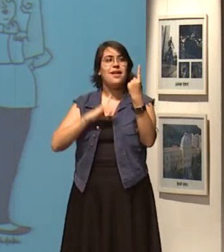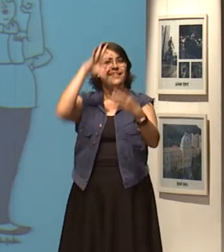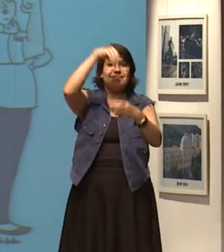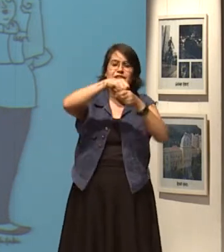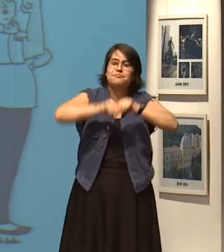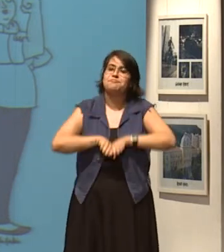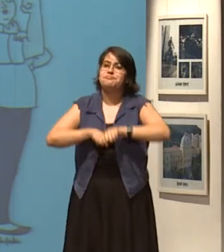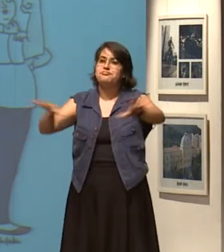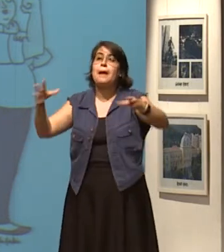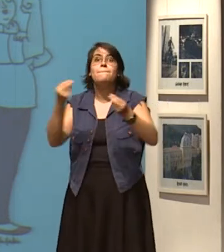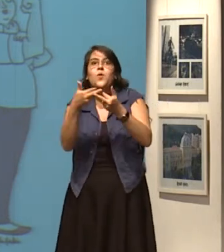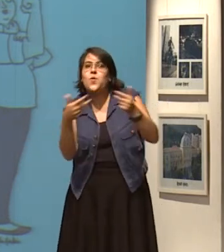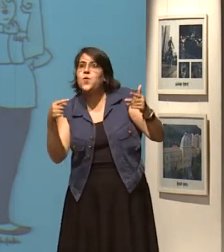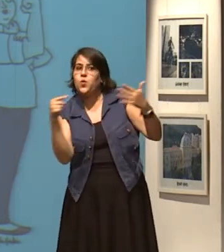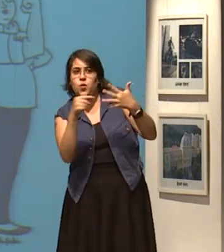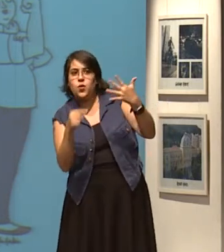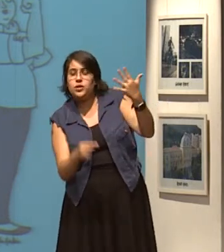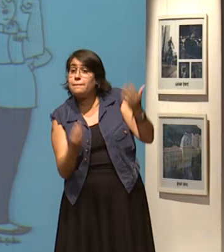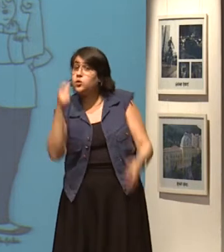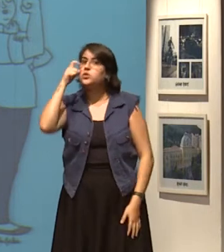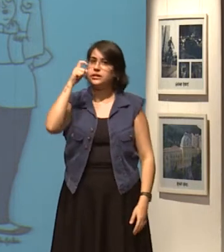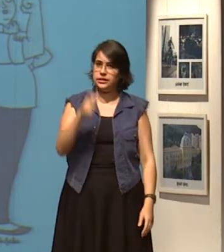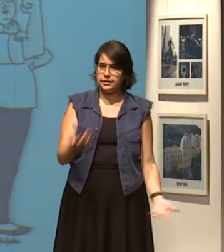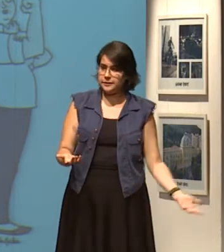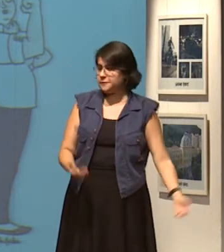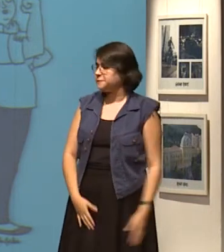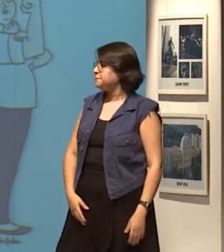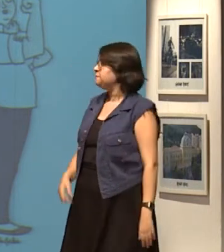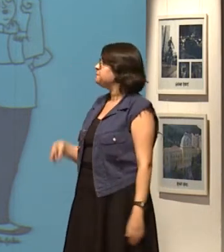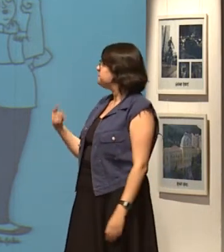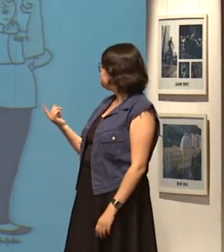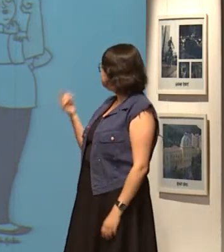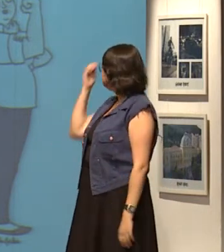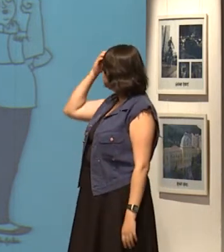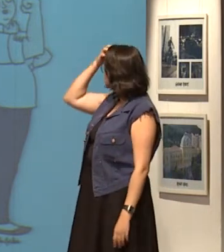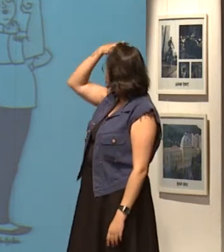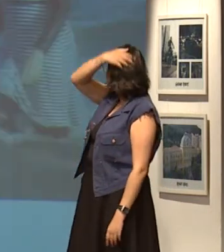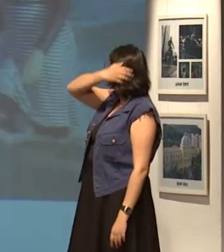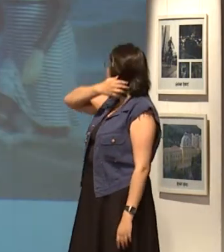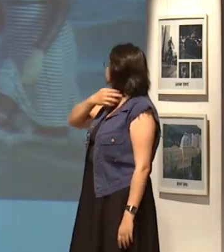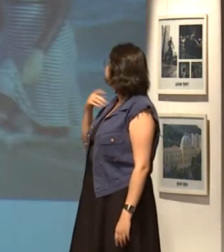feminismo não é o único. Existem várias vertentes dentro do feminismo. E é muito interessante.